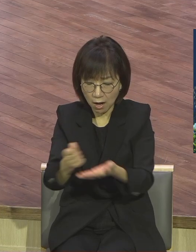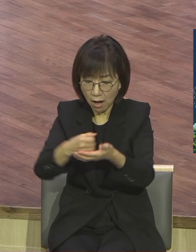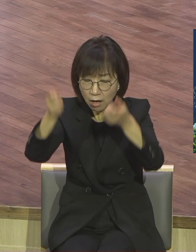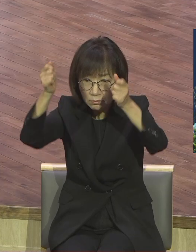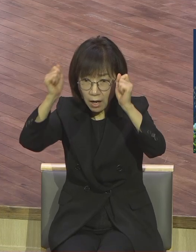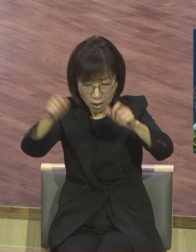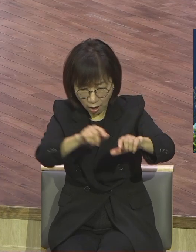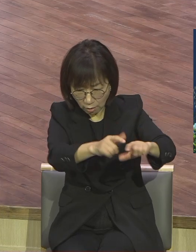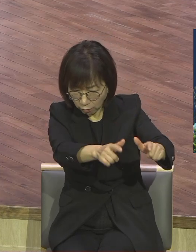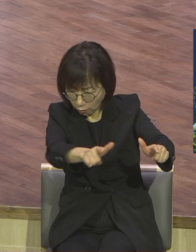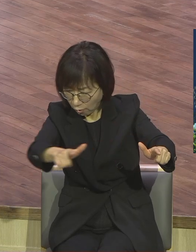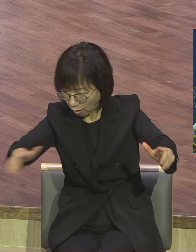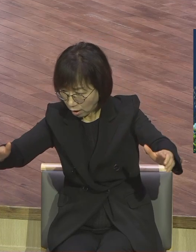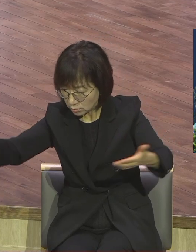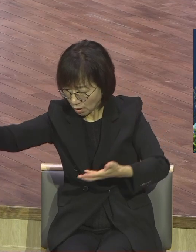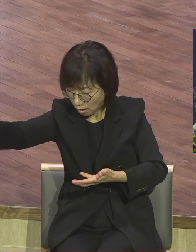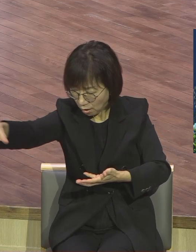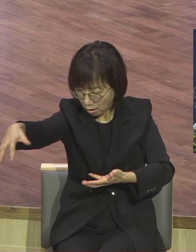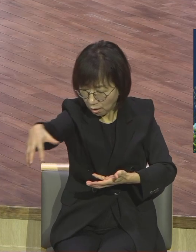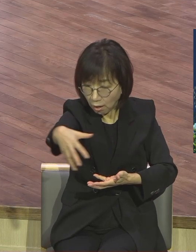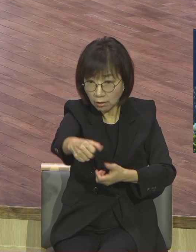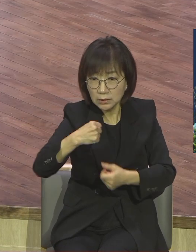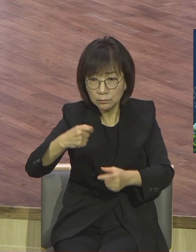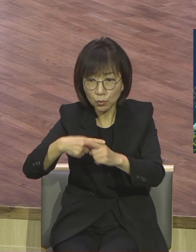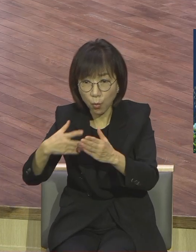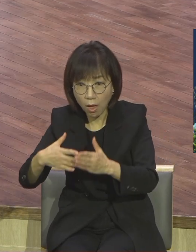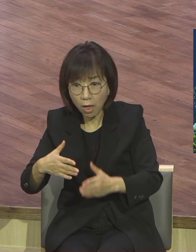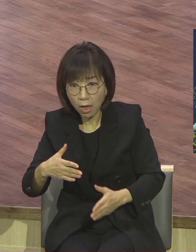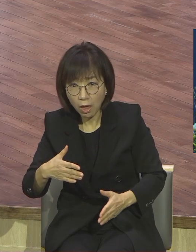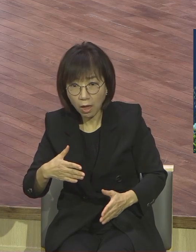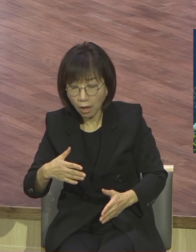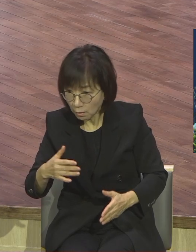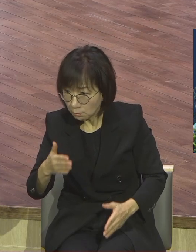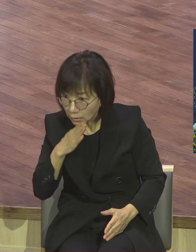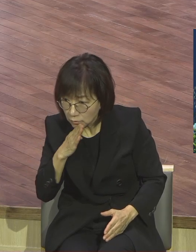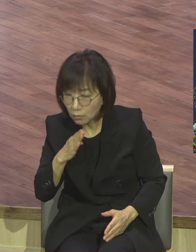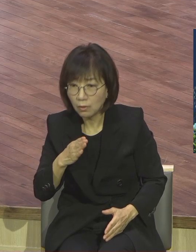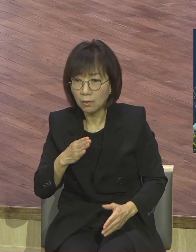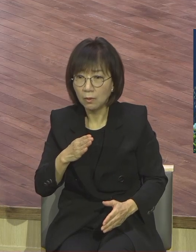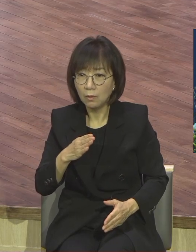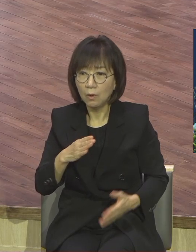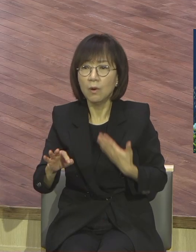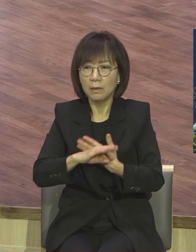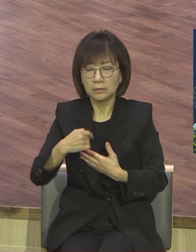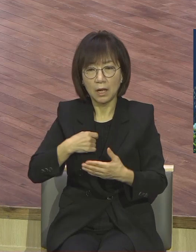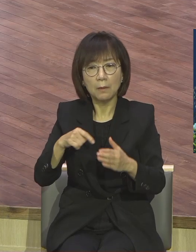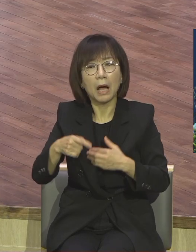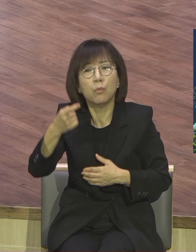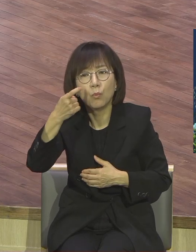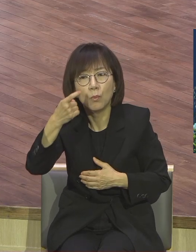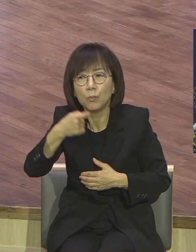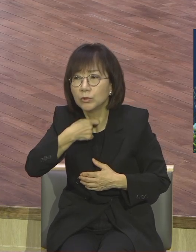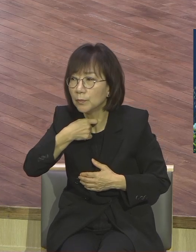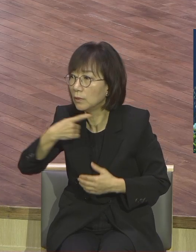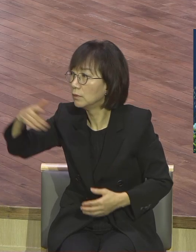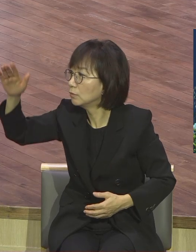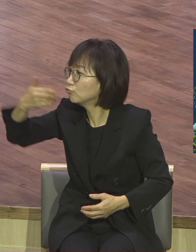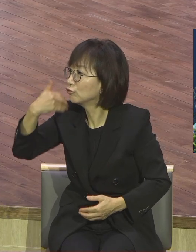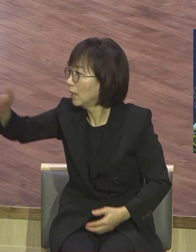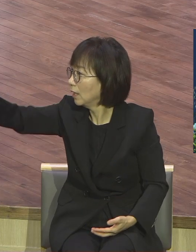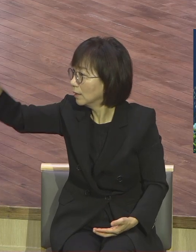나 처음 들었다. 놀랍다. 그런 교회 있으면 한번 가보고 싶다. 지금 여기 와 있어. 손 들어봐.